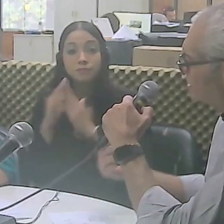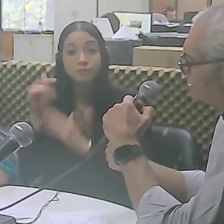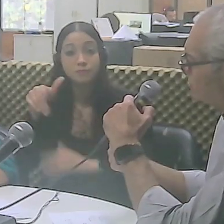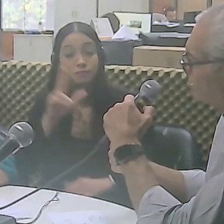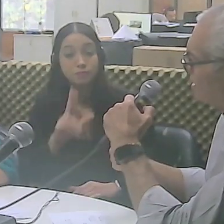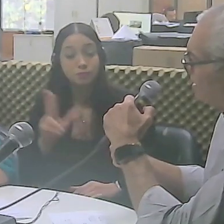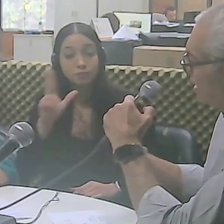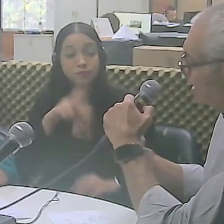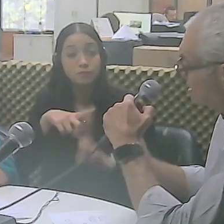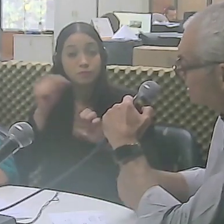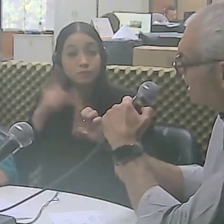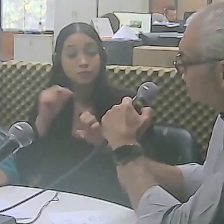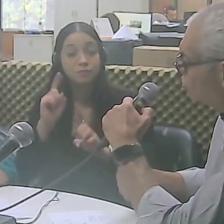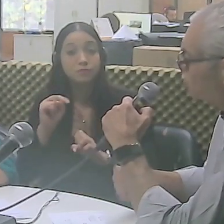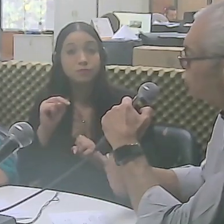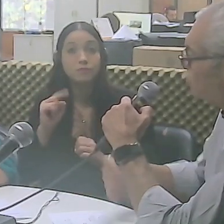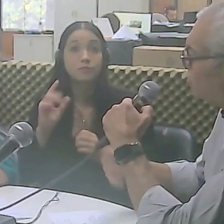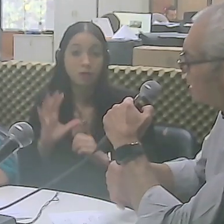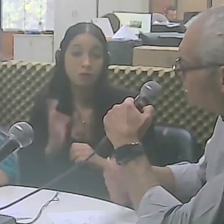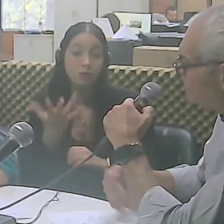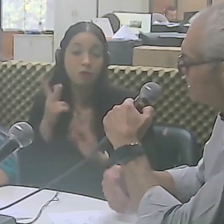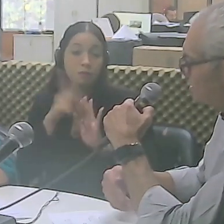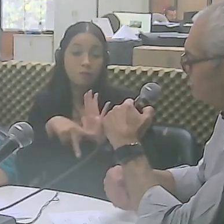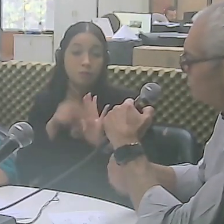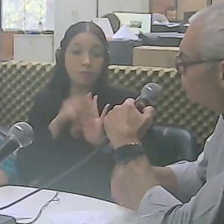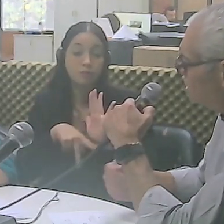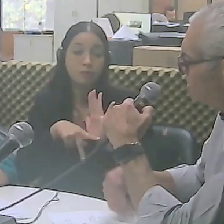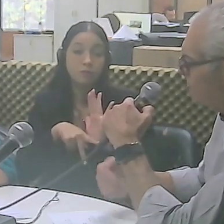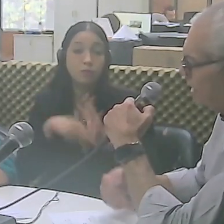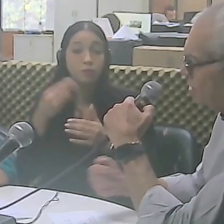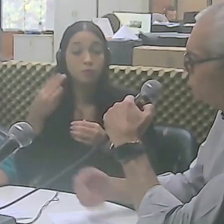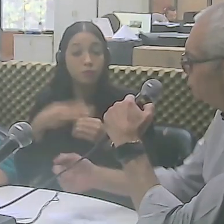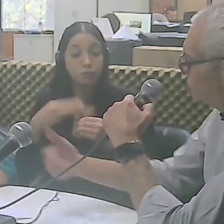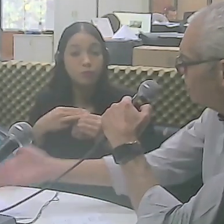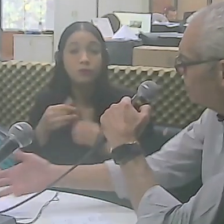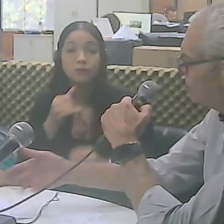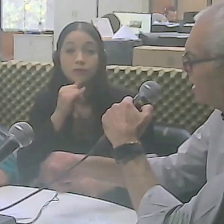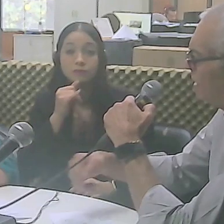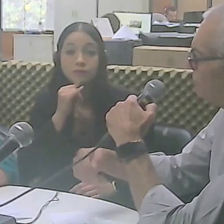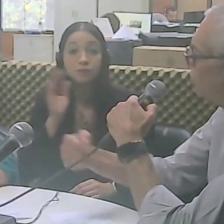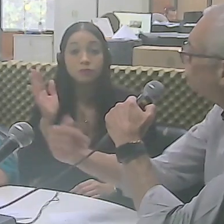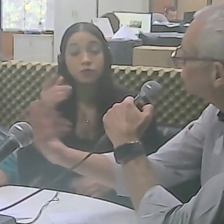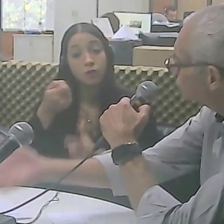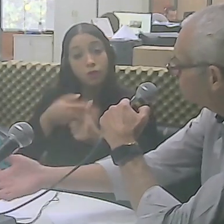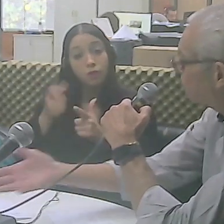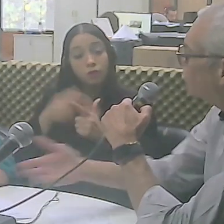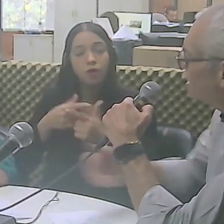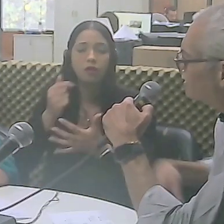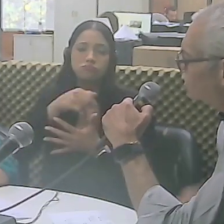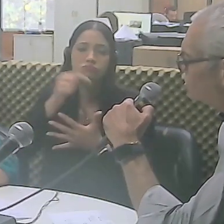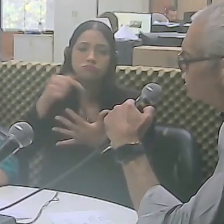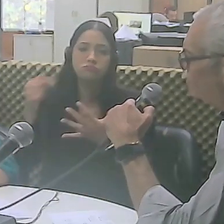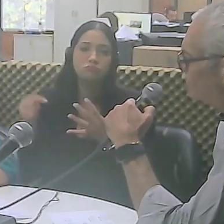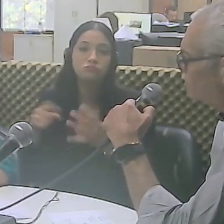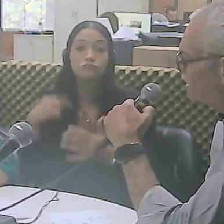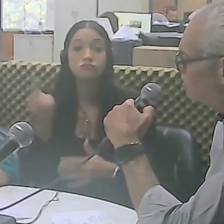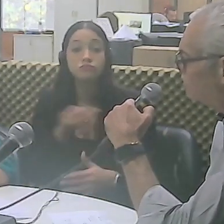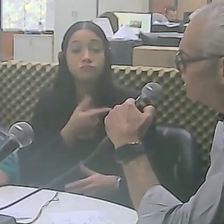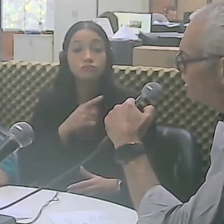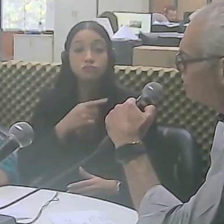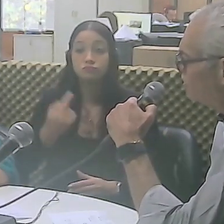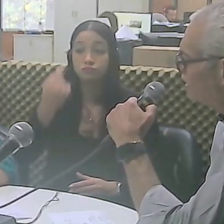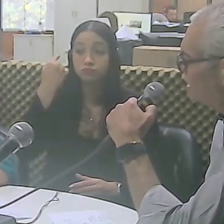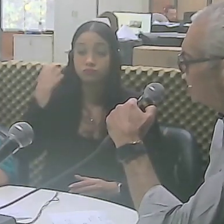Uberlândia que são realizados por programas municipais, tipo Tchau Aluguel, outros programas que nós tivemos aqui